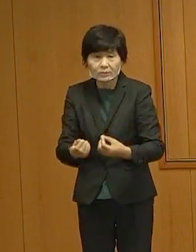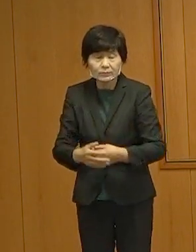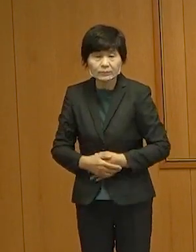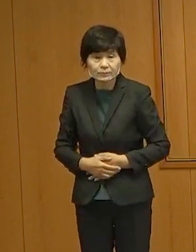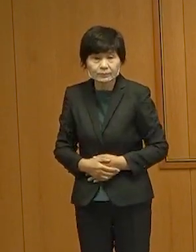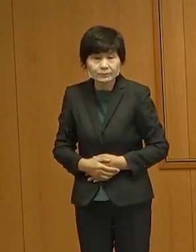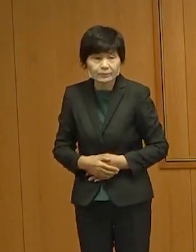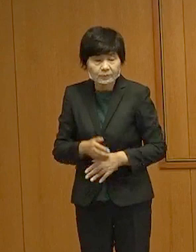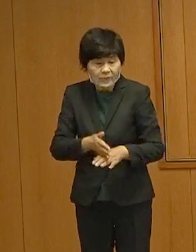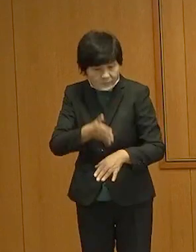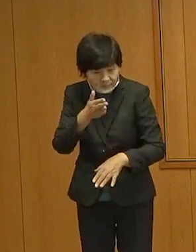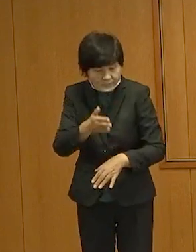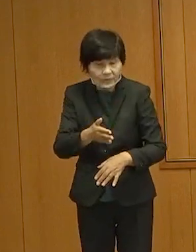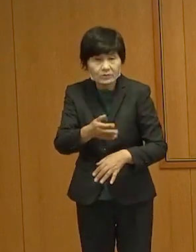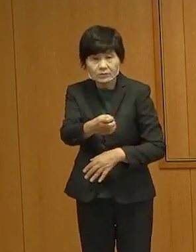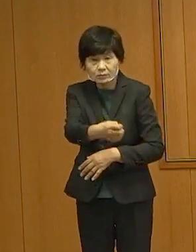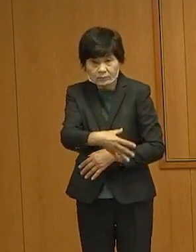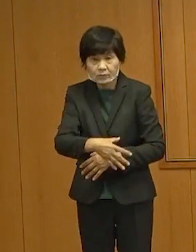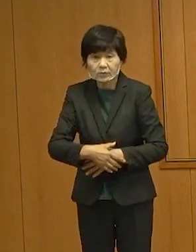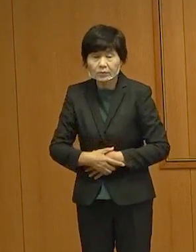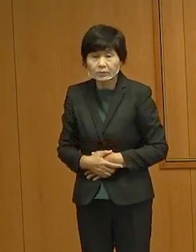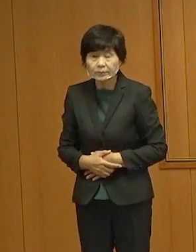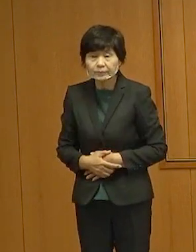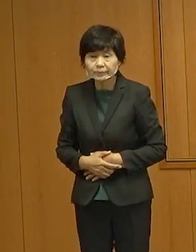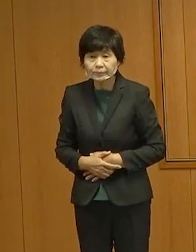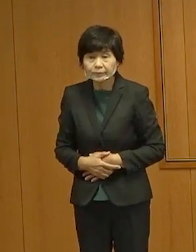はい、ありがとうございます。